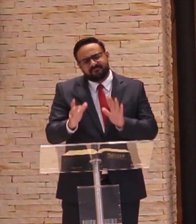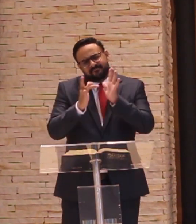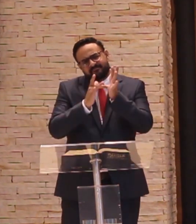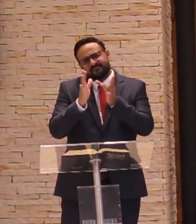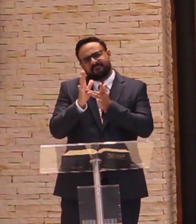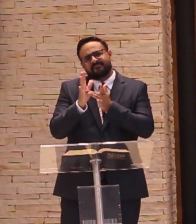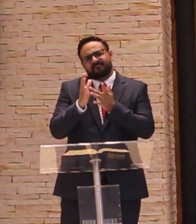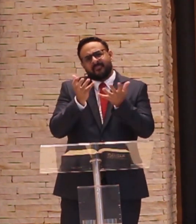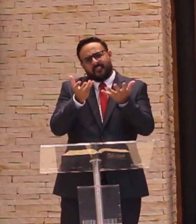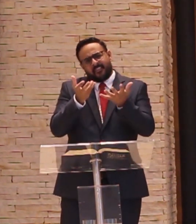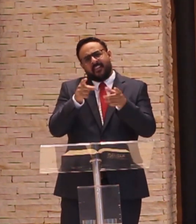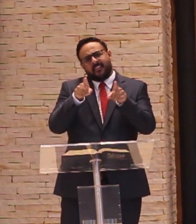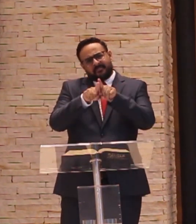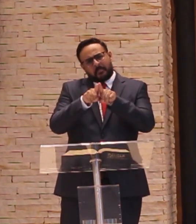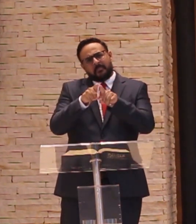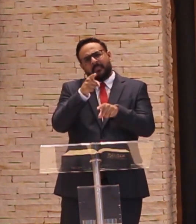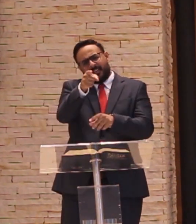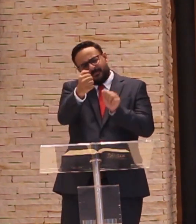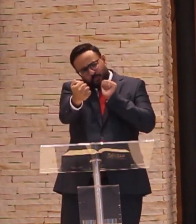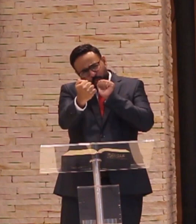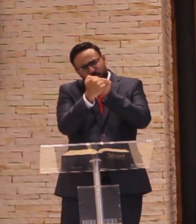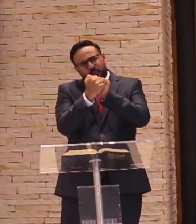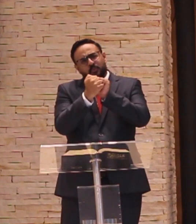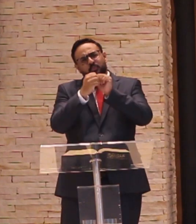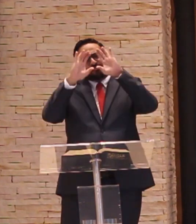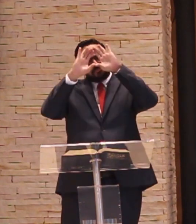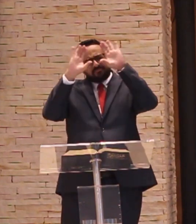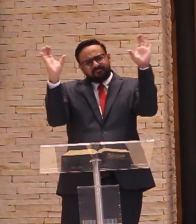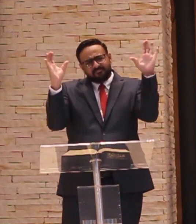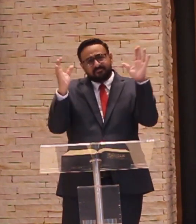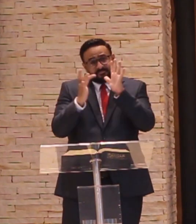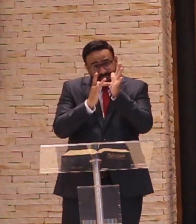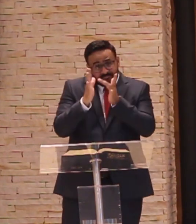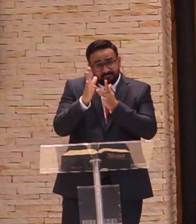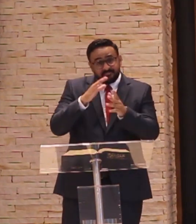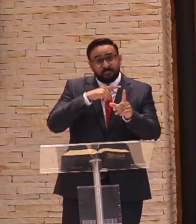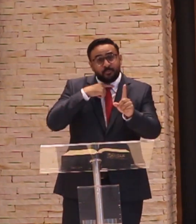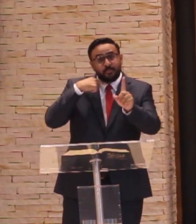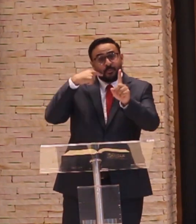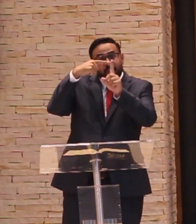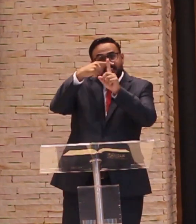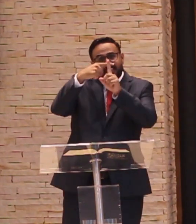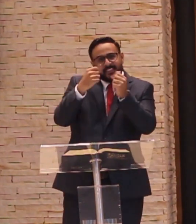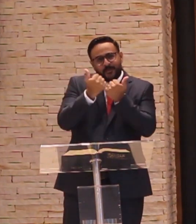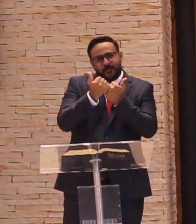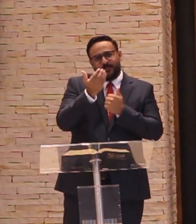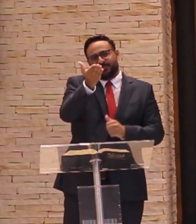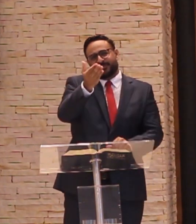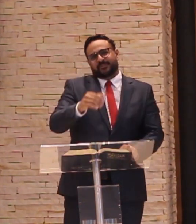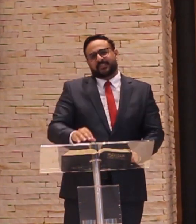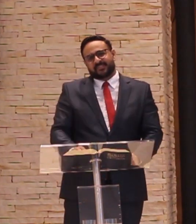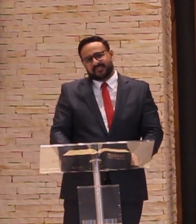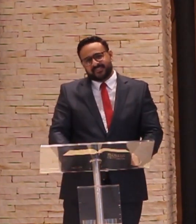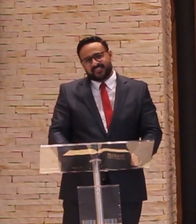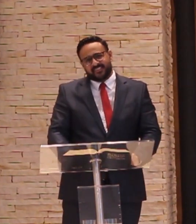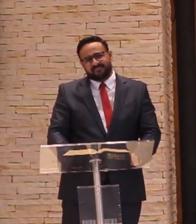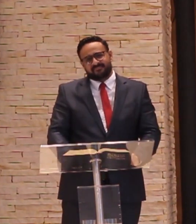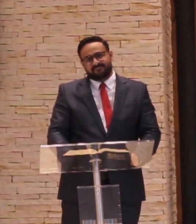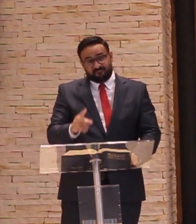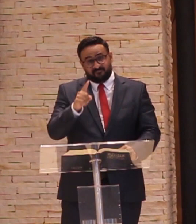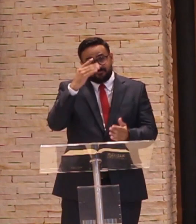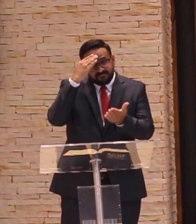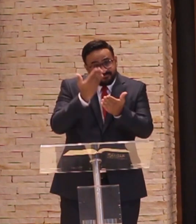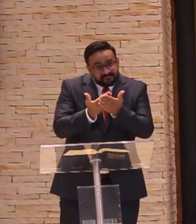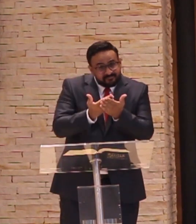que você vá para o céu. Jesus, ele quer te dar a vida eterna, mas você precisa estar junto dele. Jesus morreu por